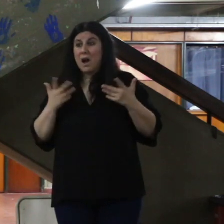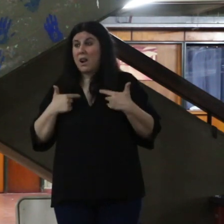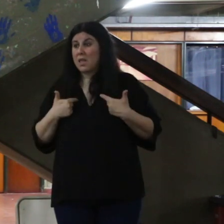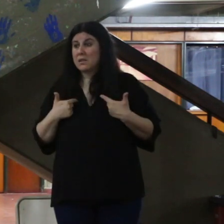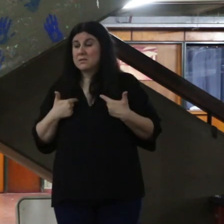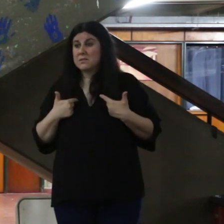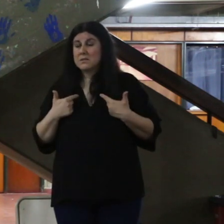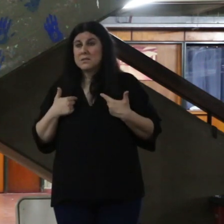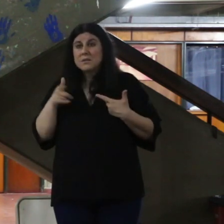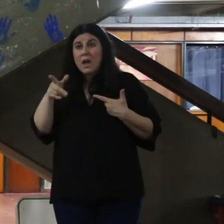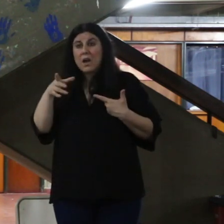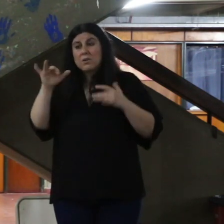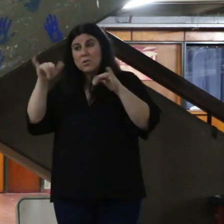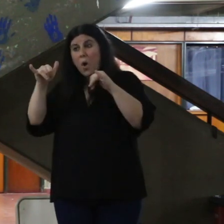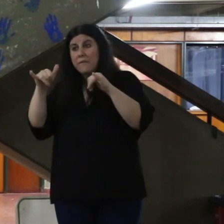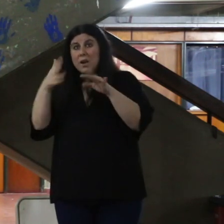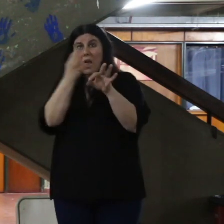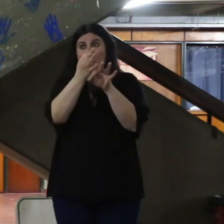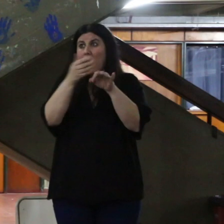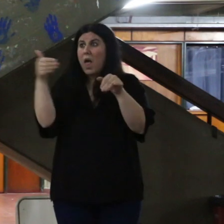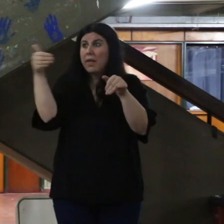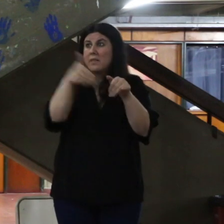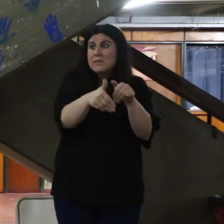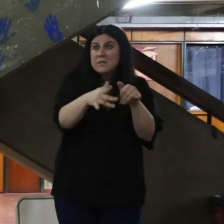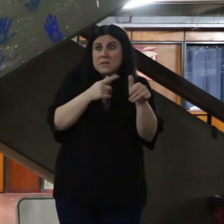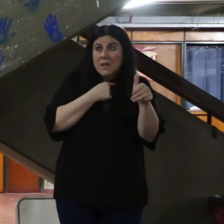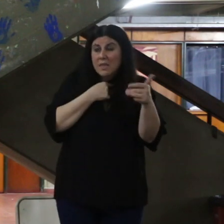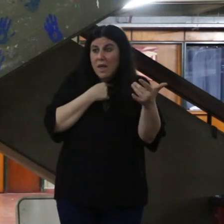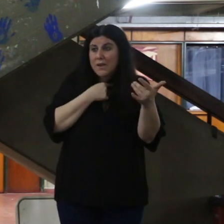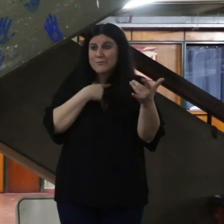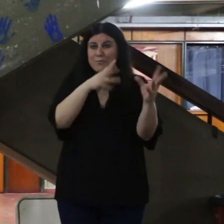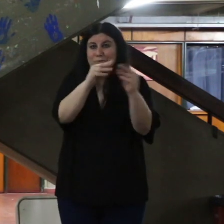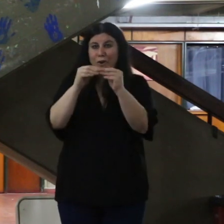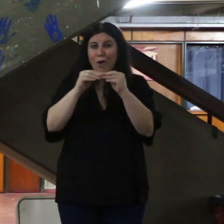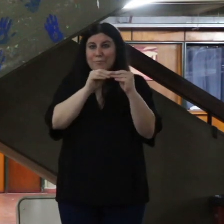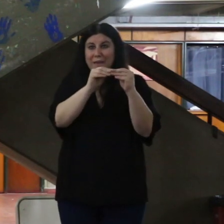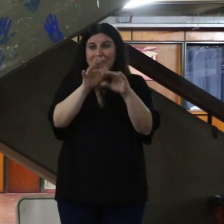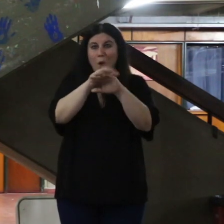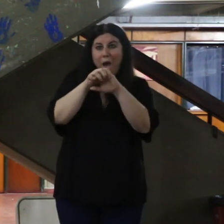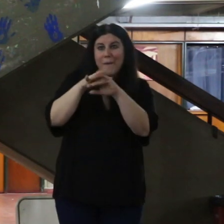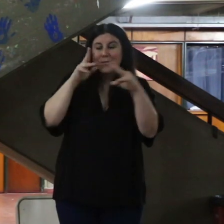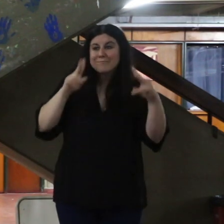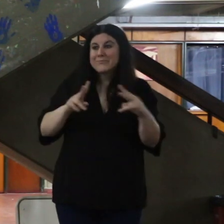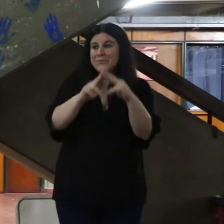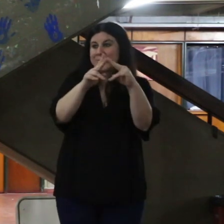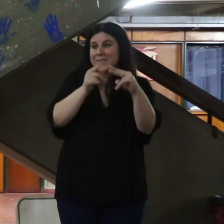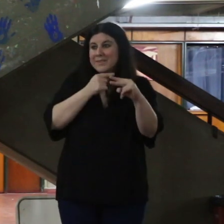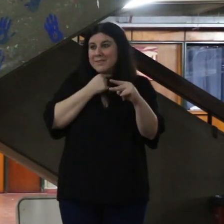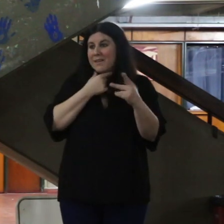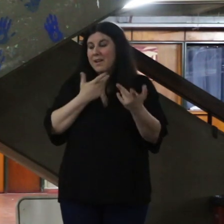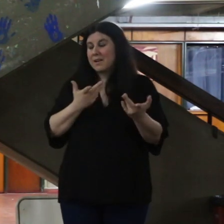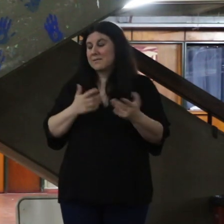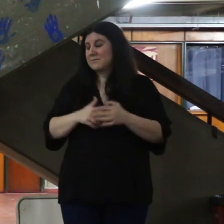Que quieran volver a la escuela porque quieren encontrarse con los amigos.